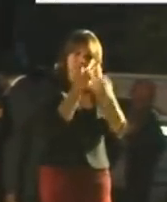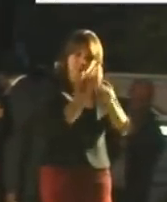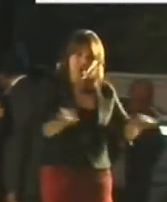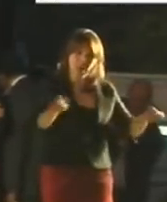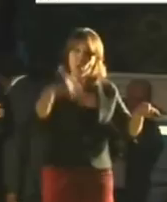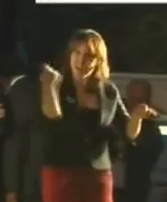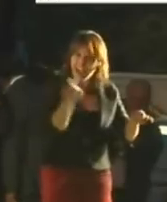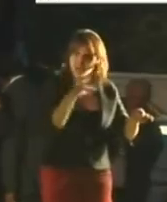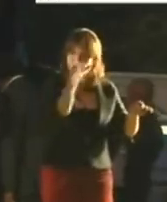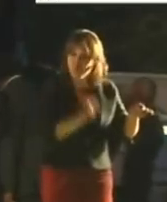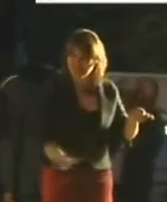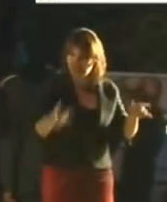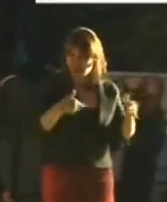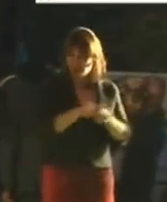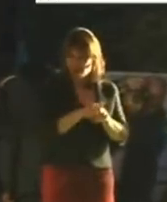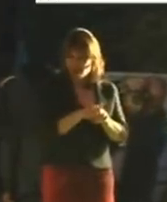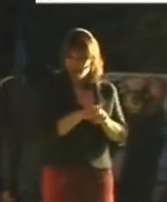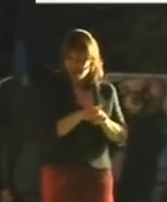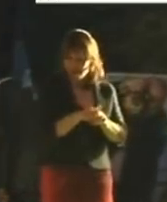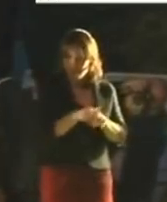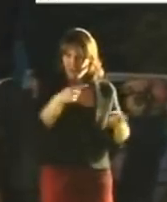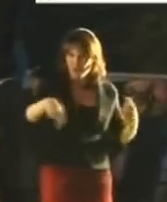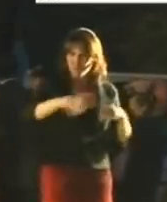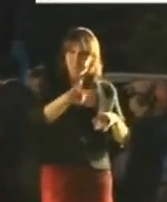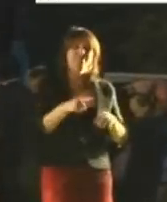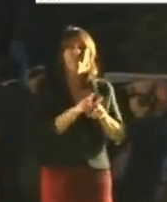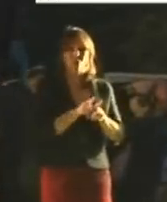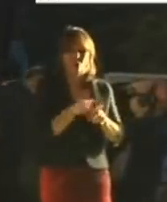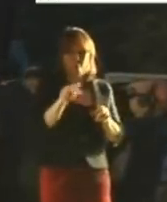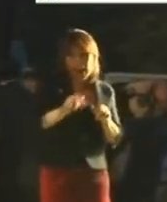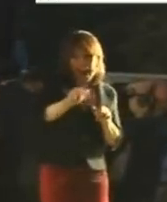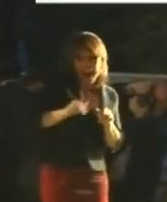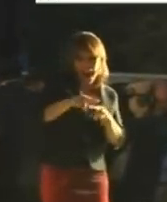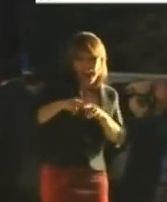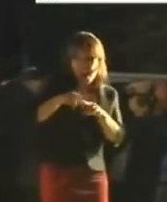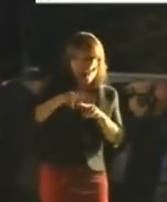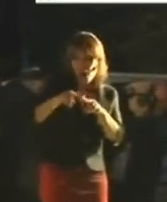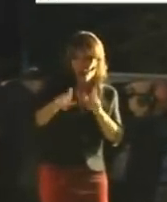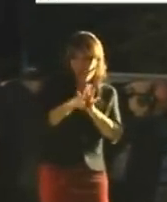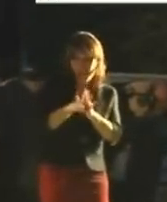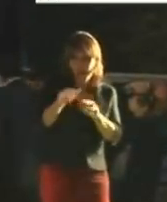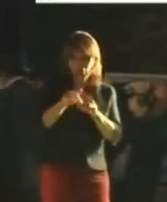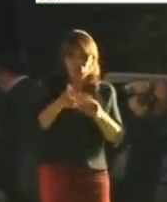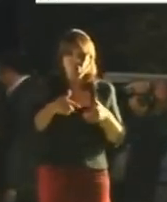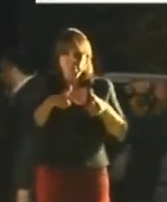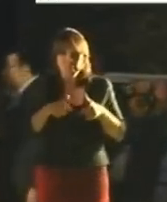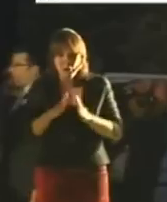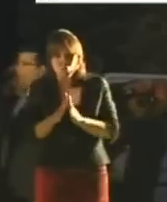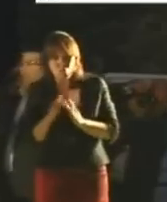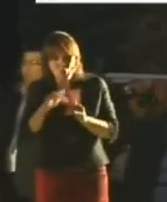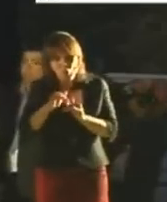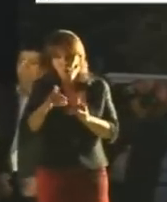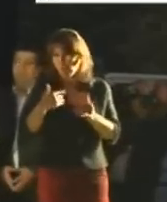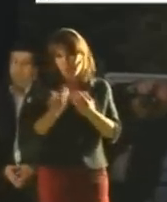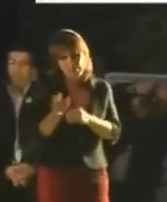in questo cazzo di paese. Non ci siamo messi in un angolo di nascosto a fare una legge con i massoni.